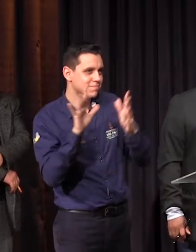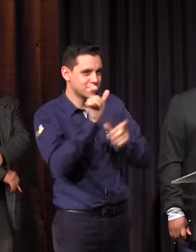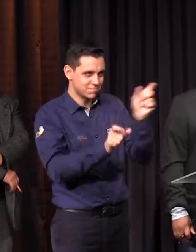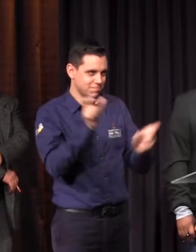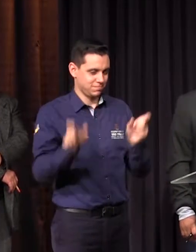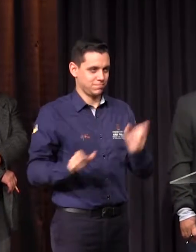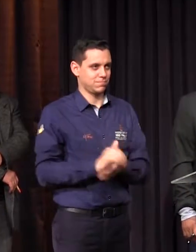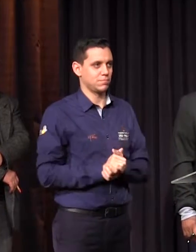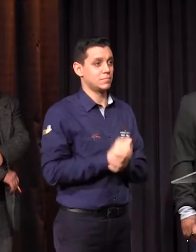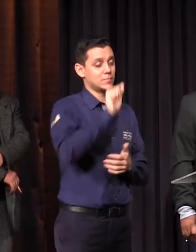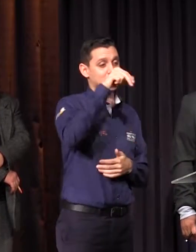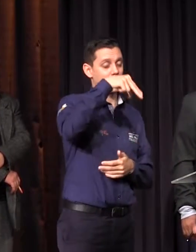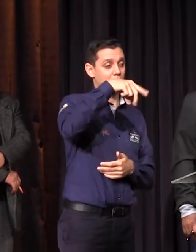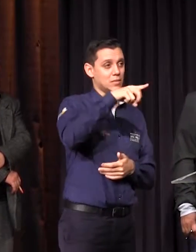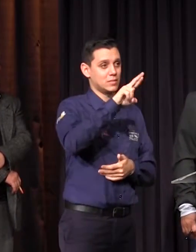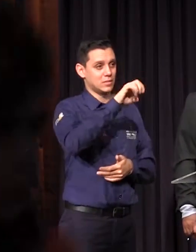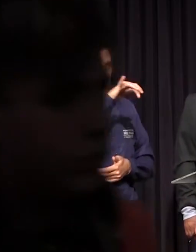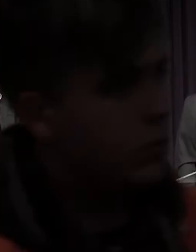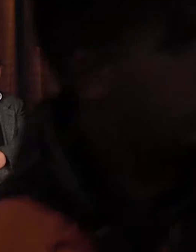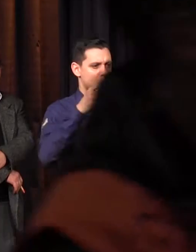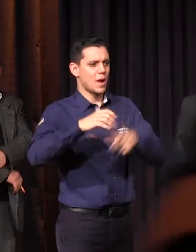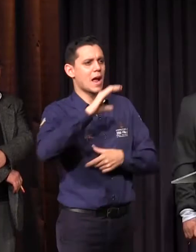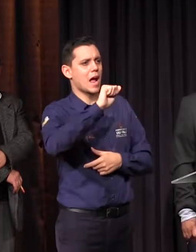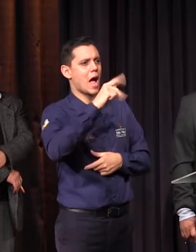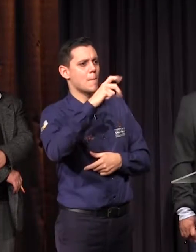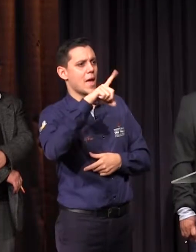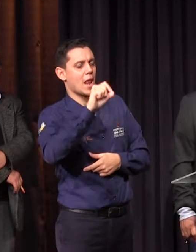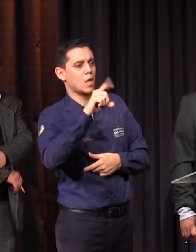andréia viviana tavares de capela do socorro